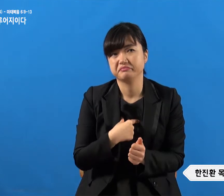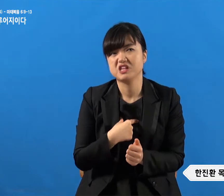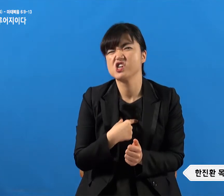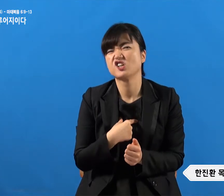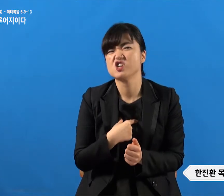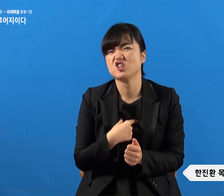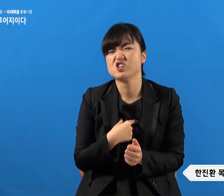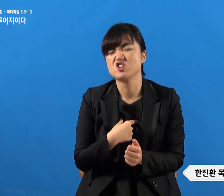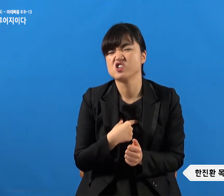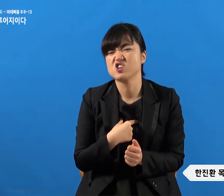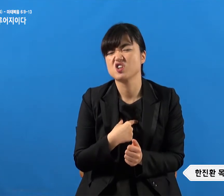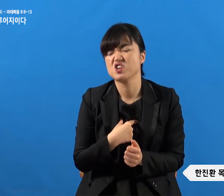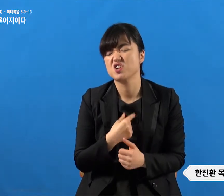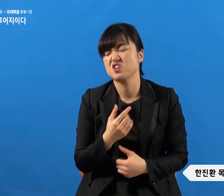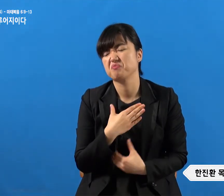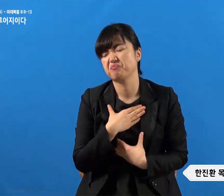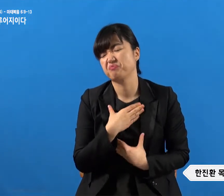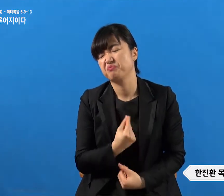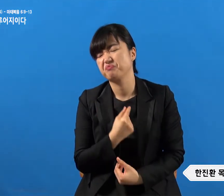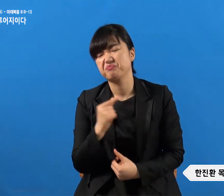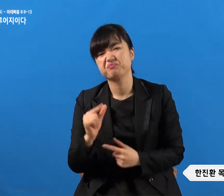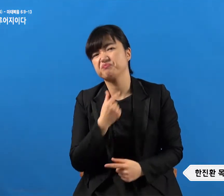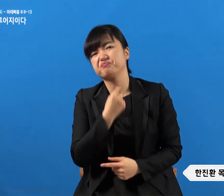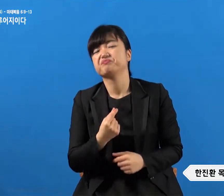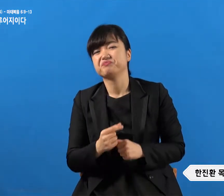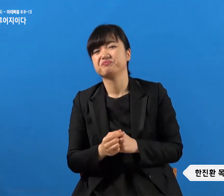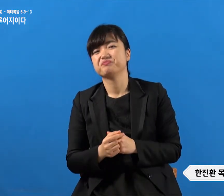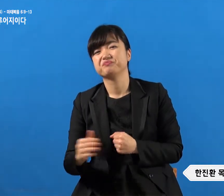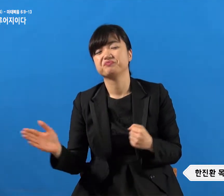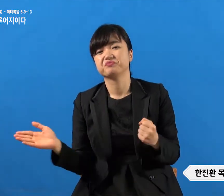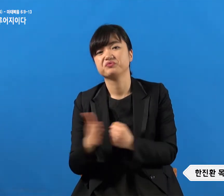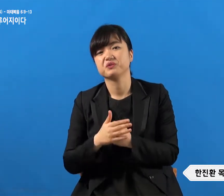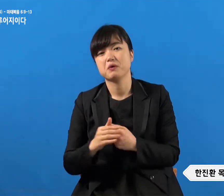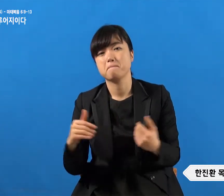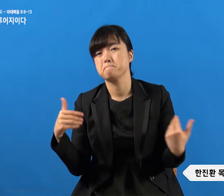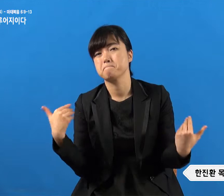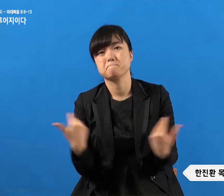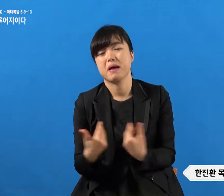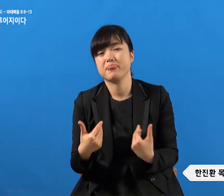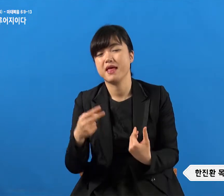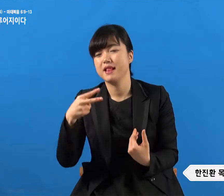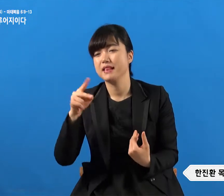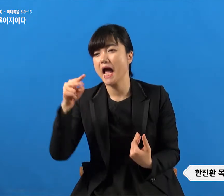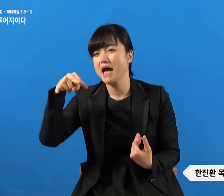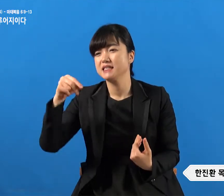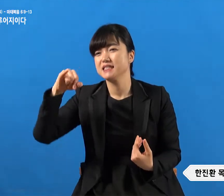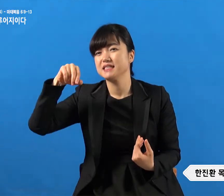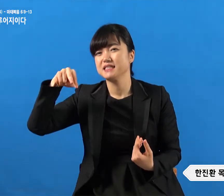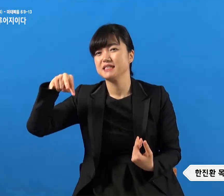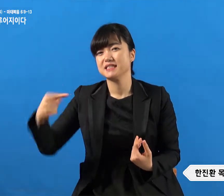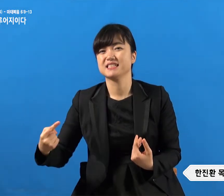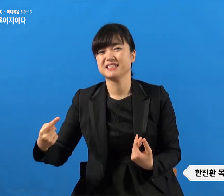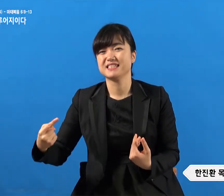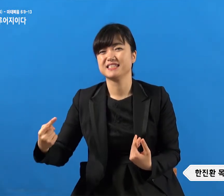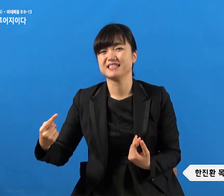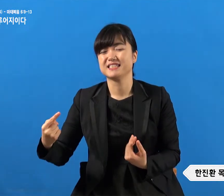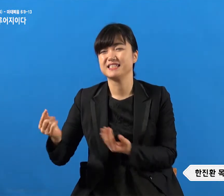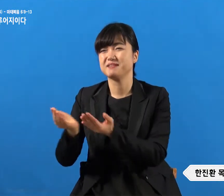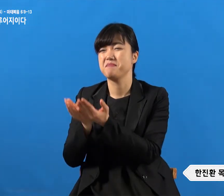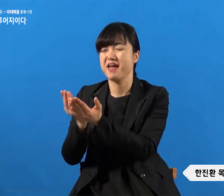그거 싫다는 겁니다. 편하게 살고 싶다. 그래서 엉뚱하게 다시스로 가는 배를